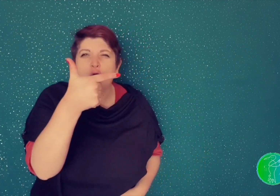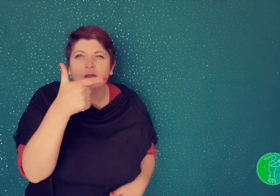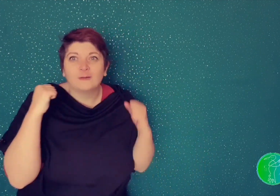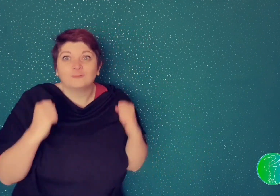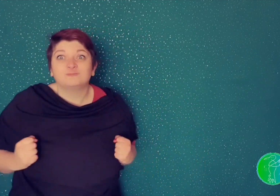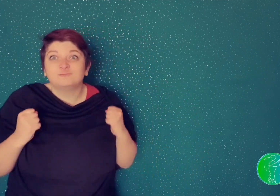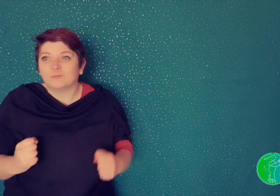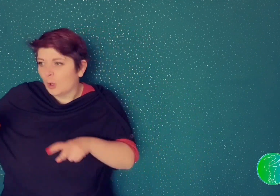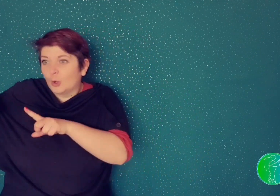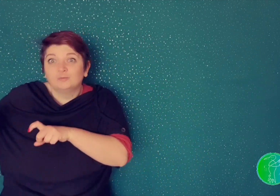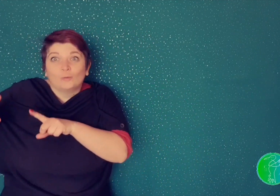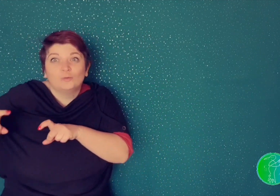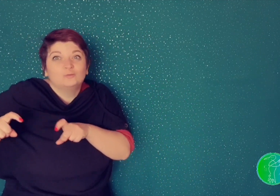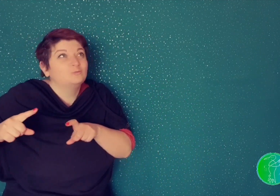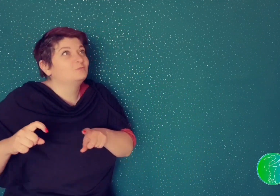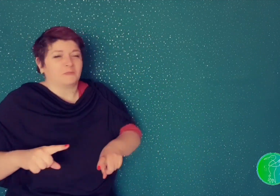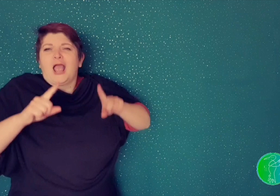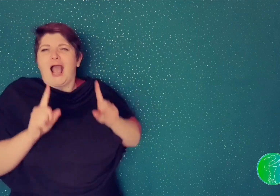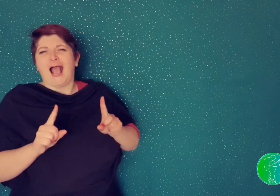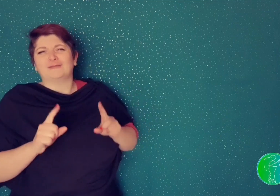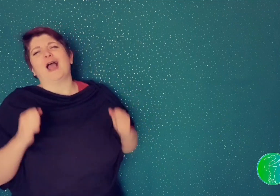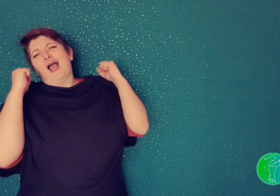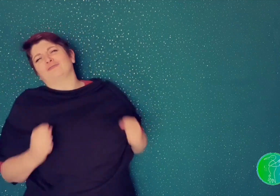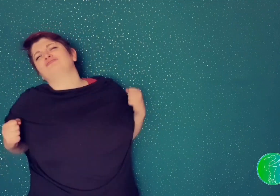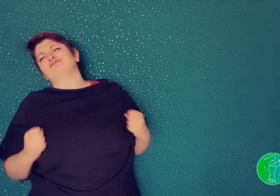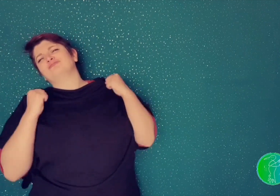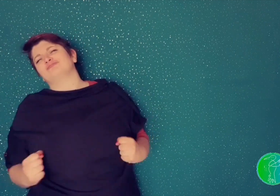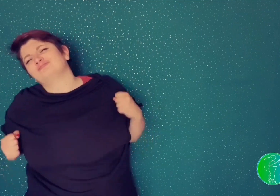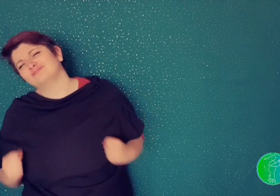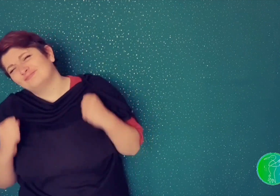Bientôt, il y eut deux grillons à crisser.